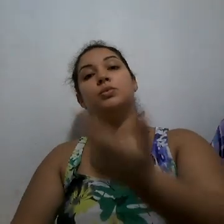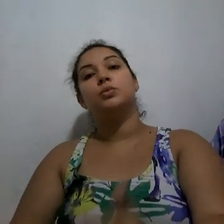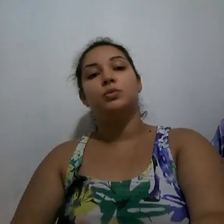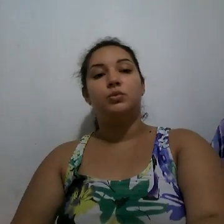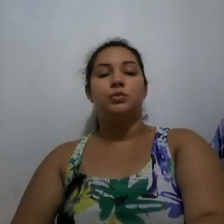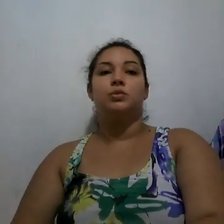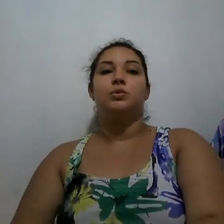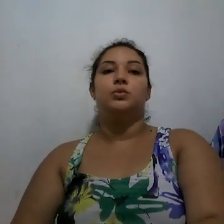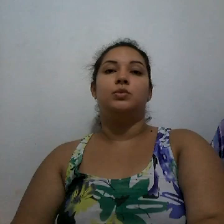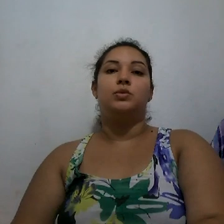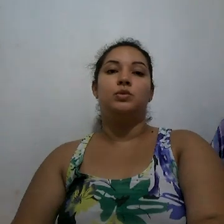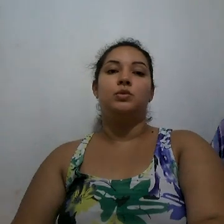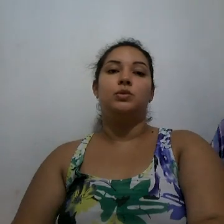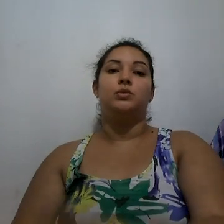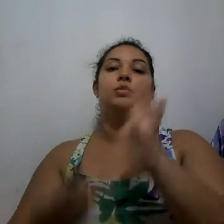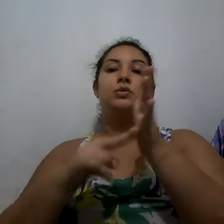eu vou ter aqui nesses números? Olha, no